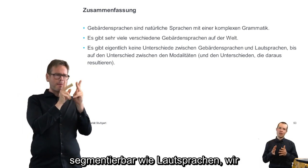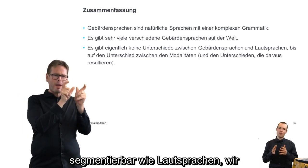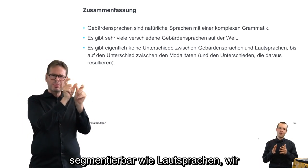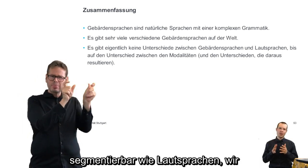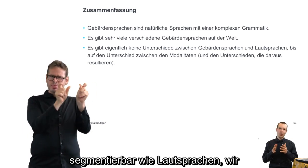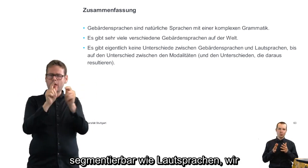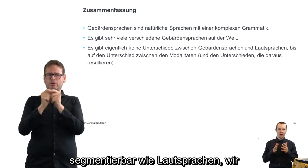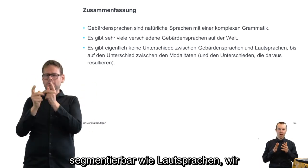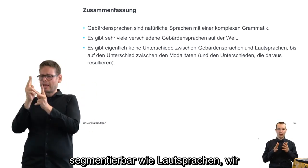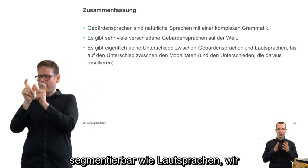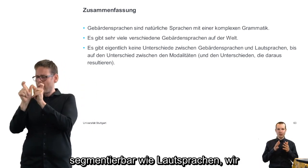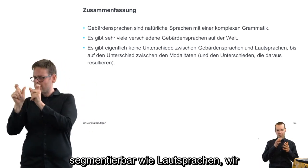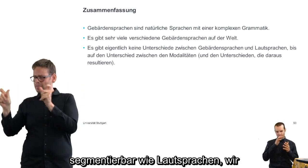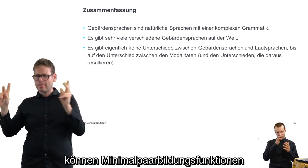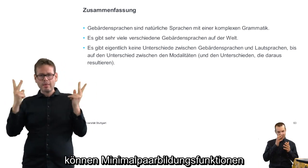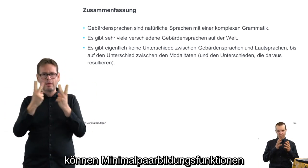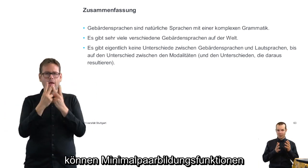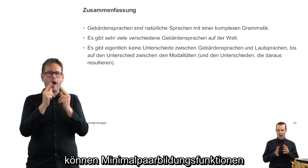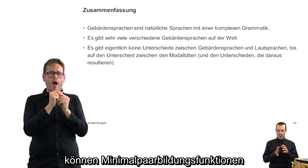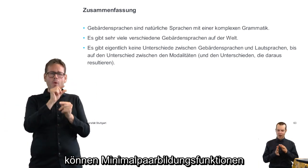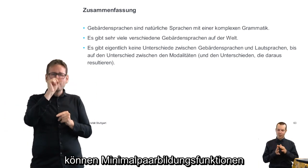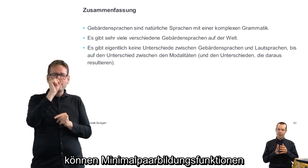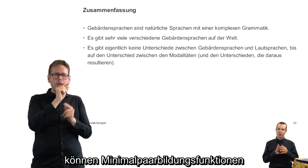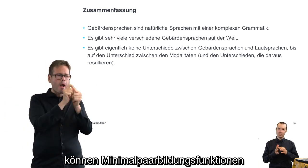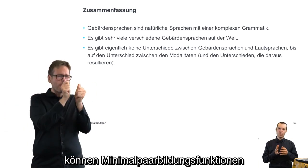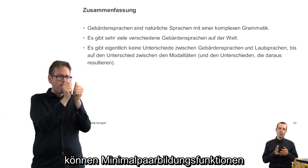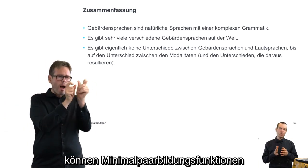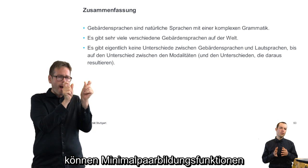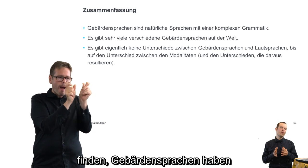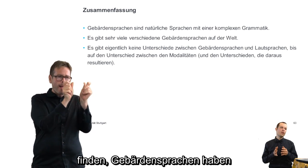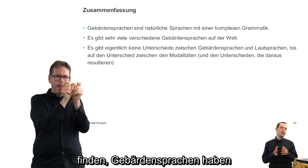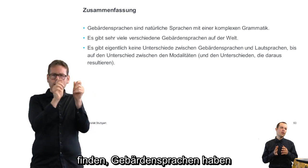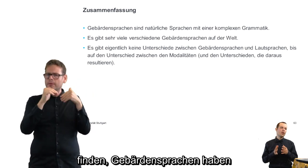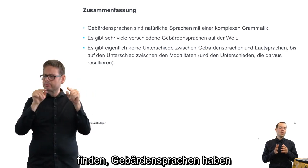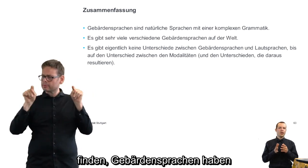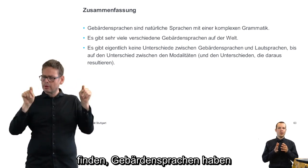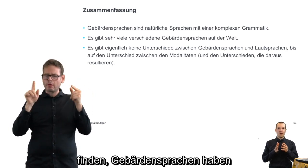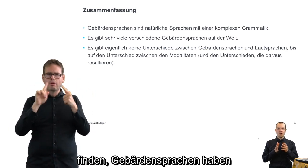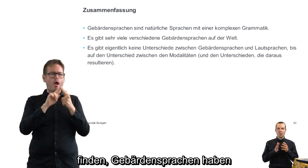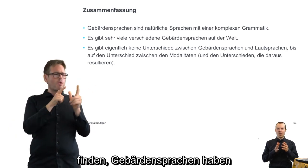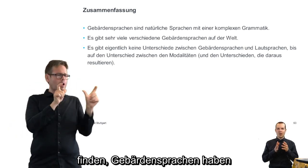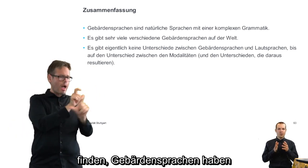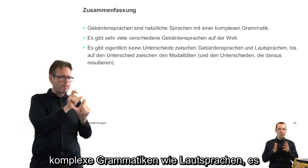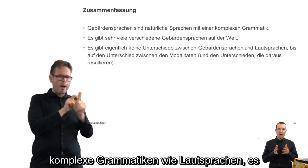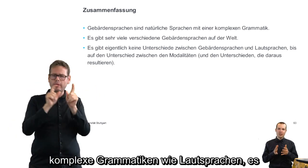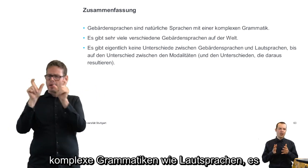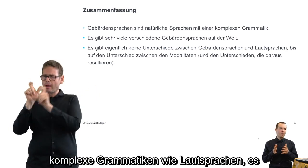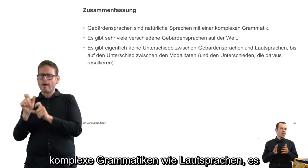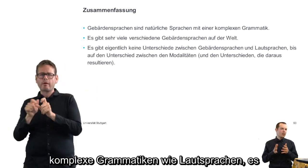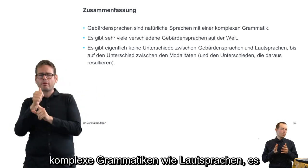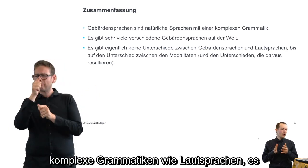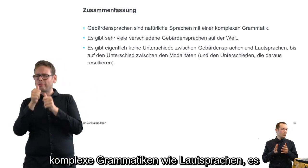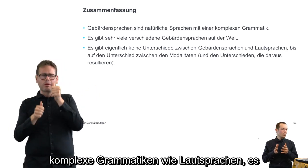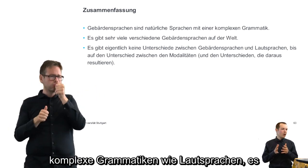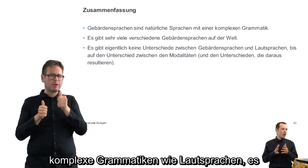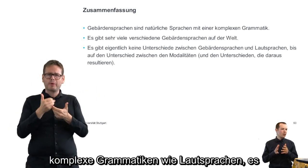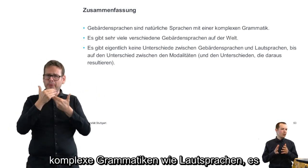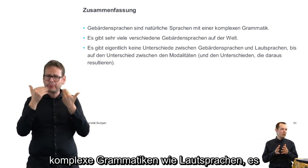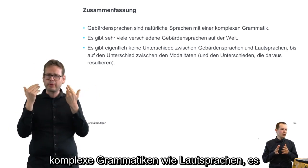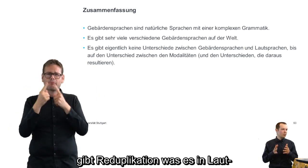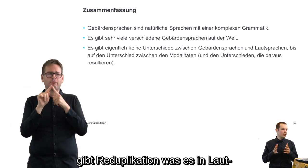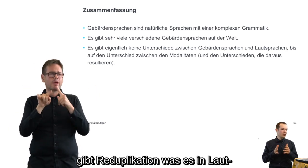segmentierbar wie Lautsprachen wir können minimal paar Bildungsfunktionen finden Gebärdensprachen haben eine komplexe Grammatik wie